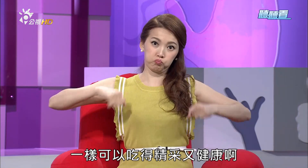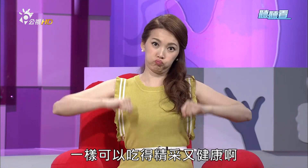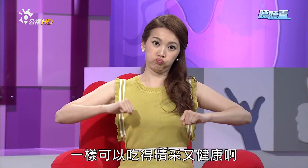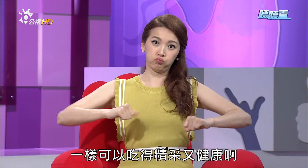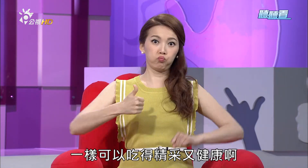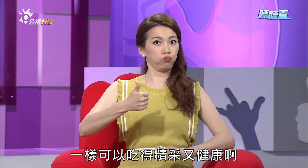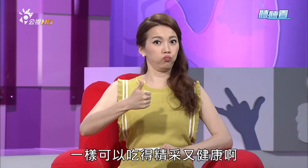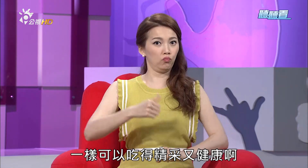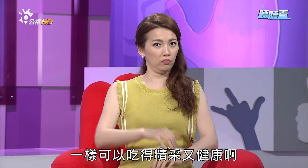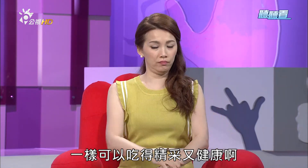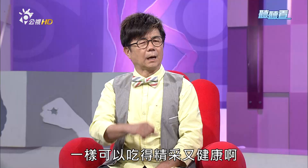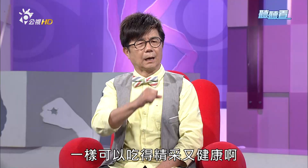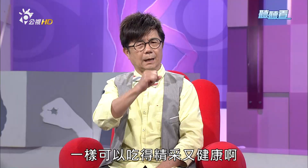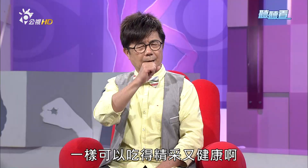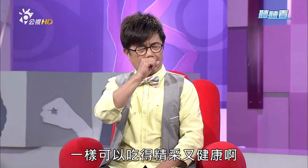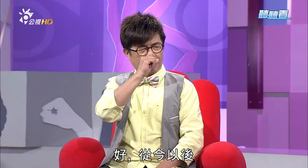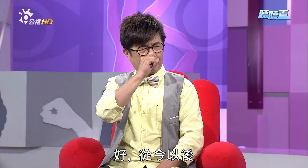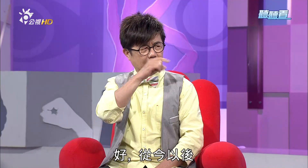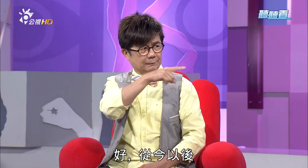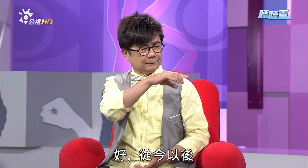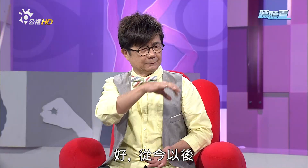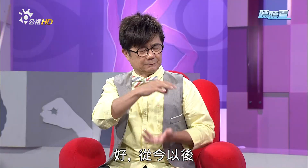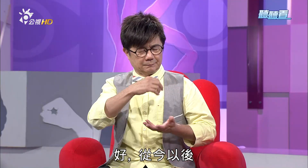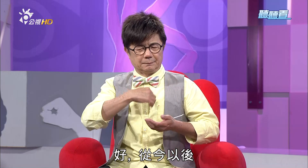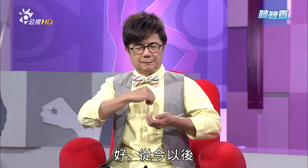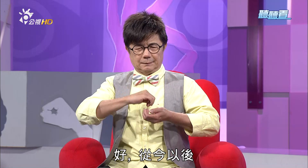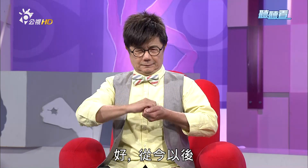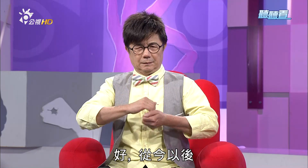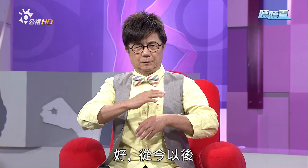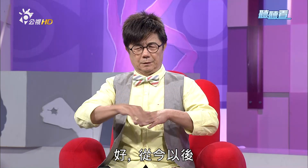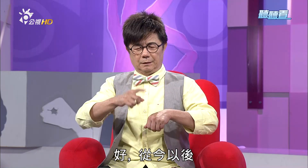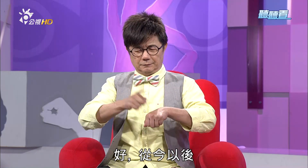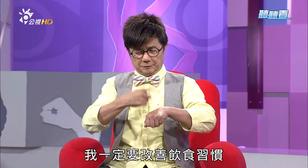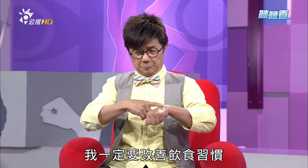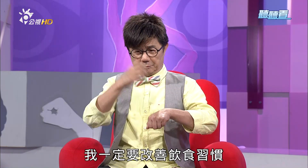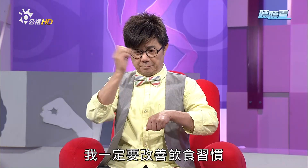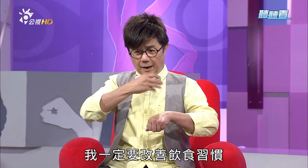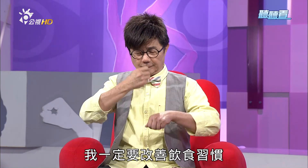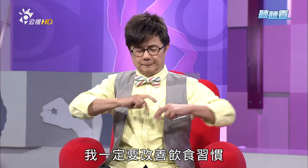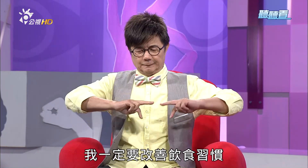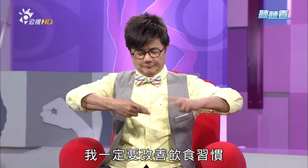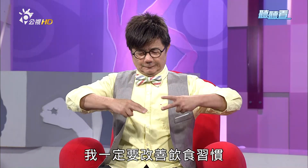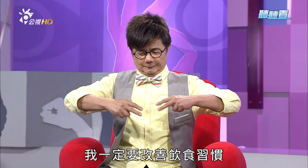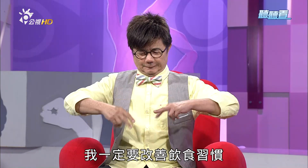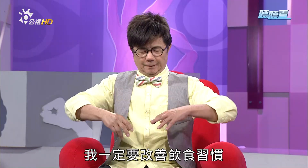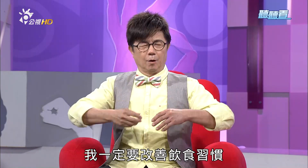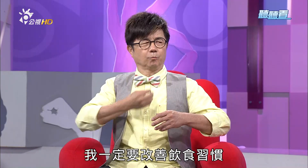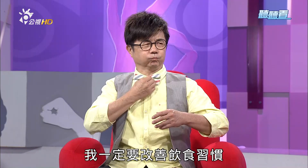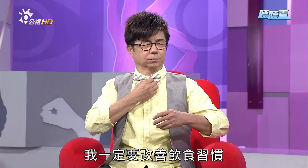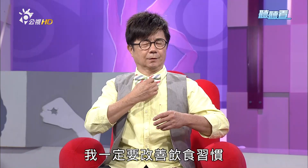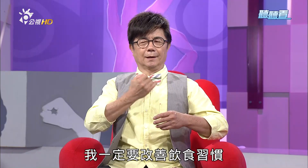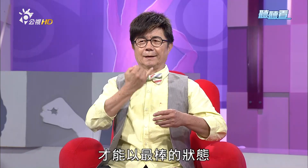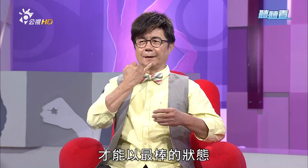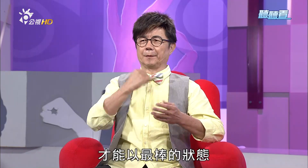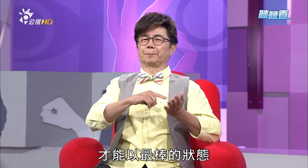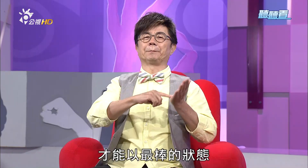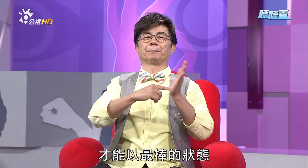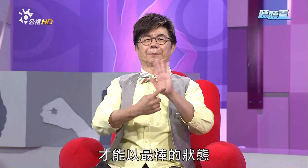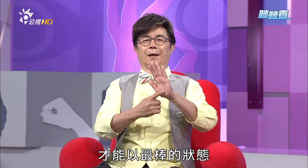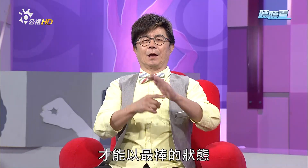又健康啊。 好，从今以后啊，我一定要改善饮食习惯，才能以最棒的